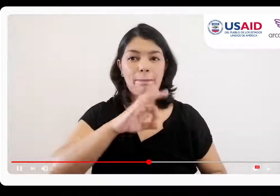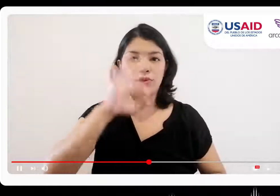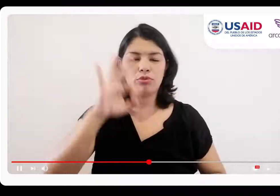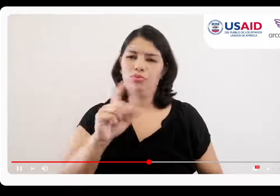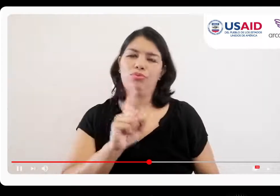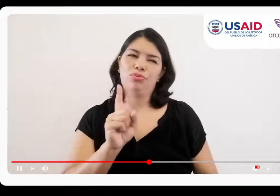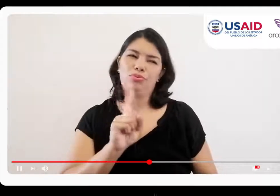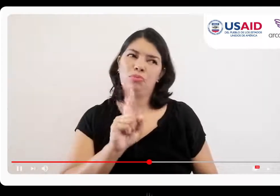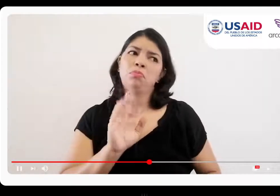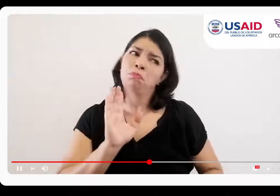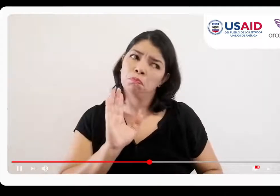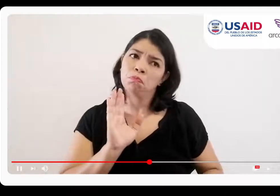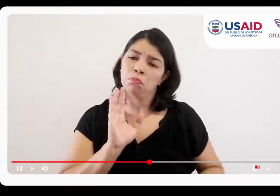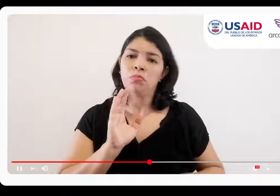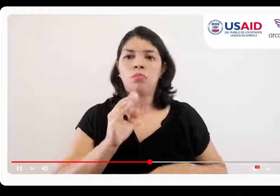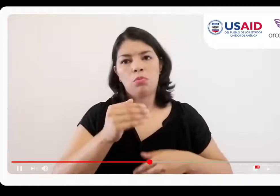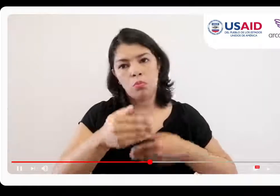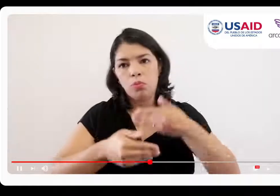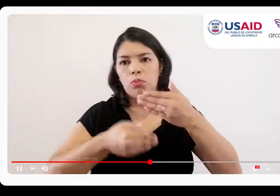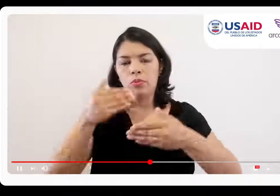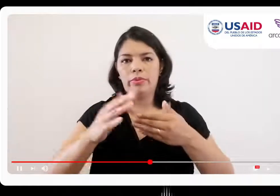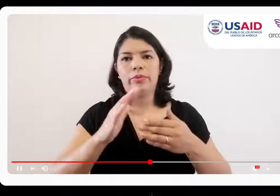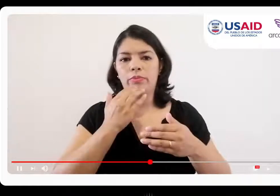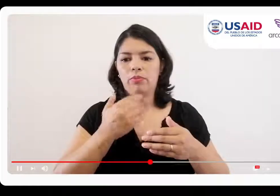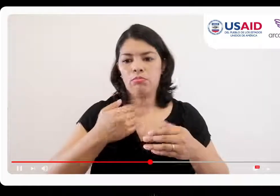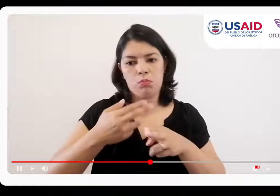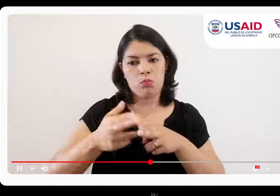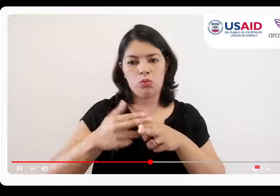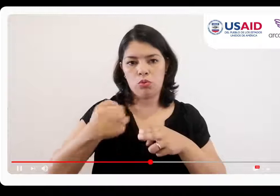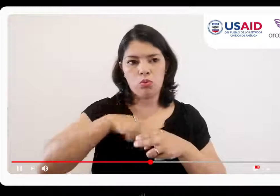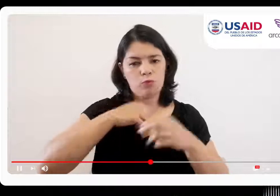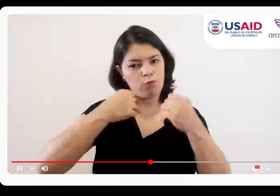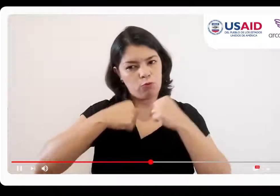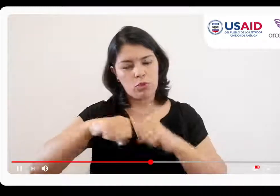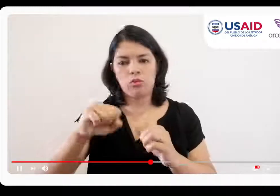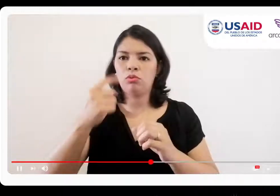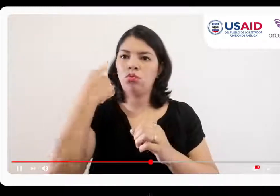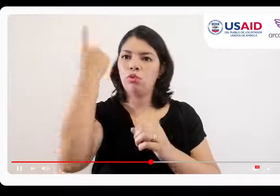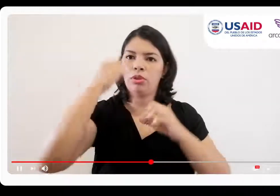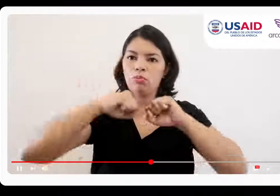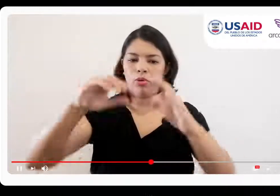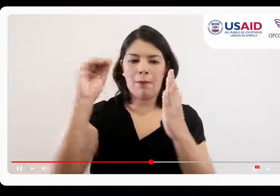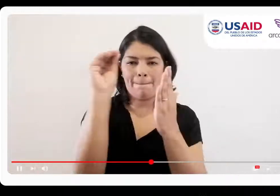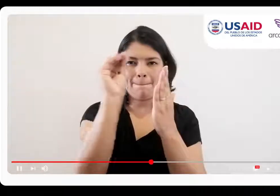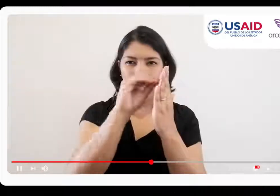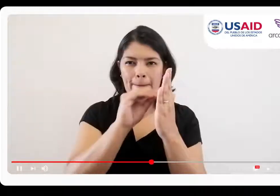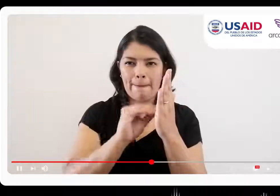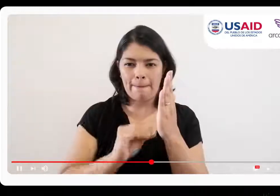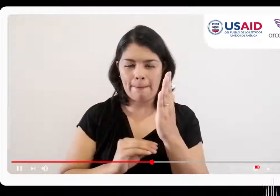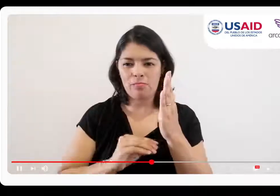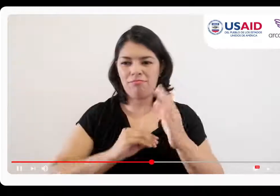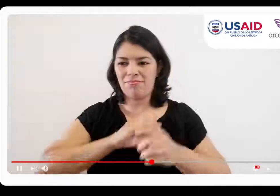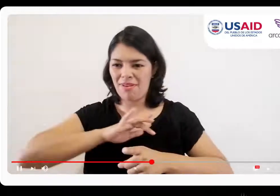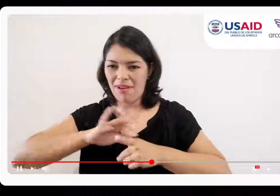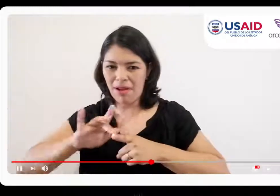pero creo que si logramos la construcción y la implementación de la política pública en el municipio, sí